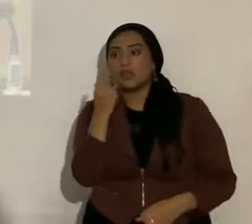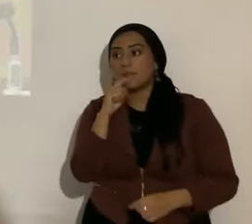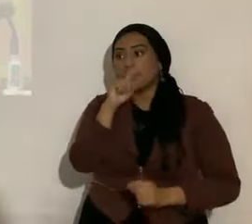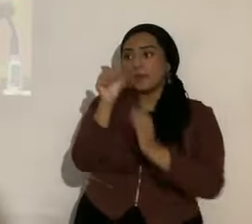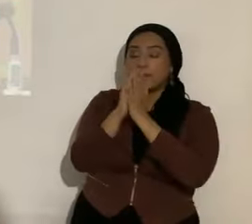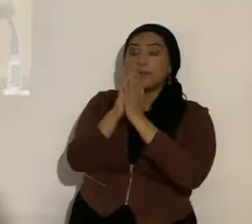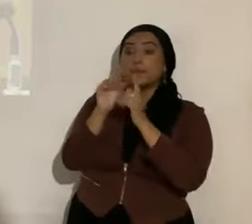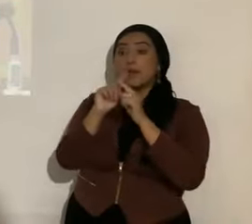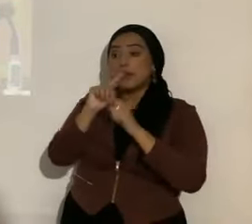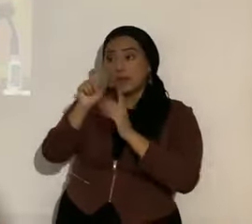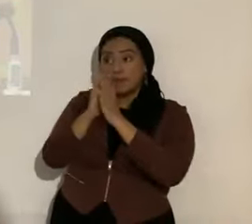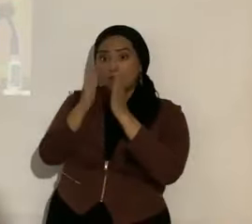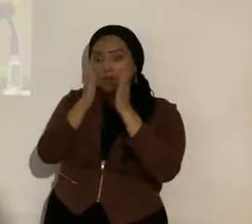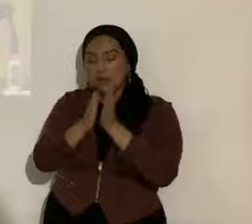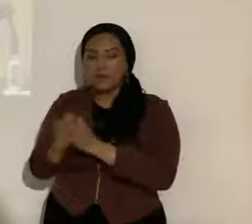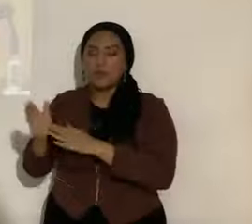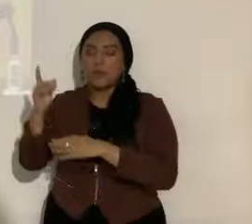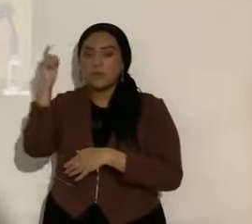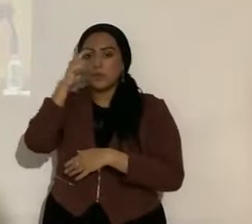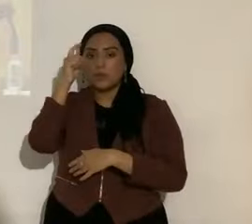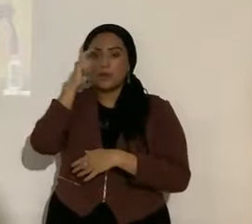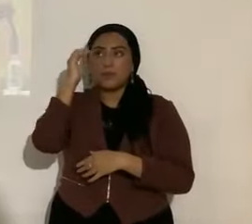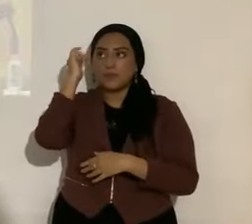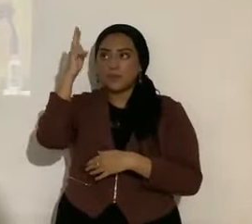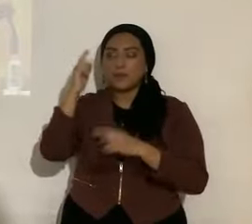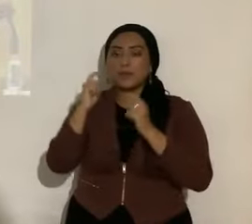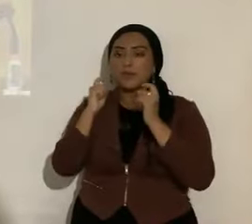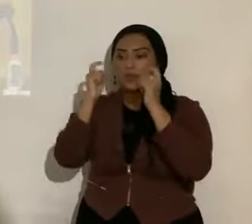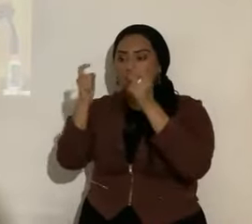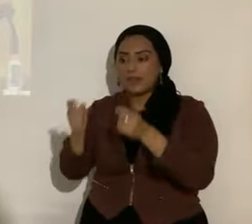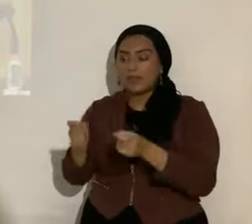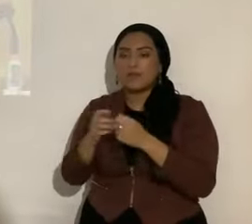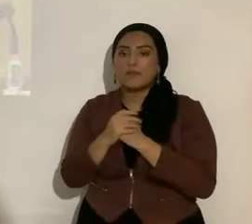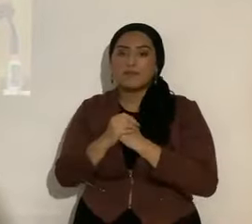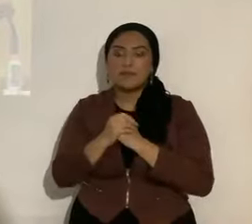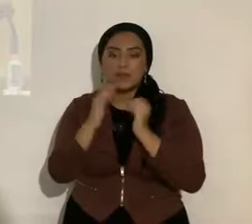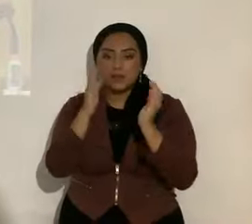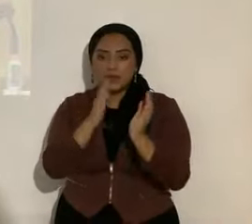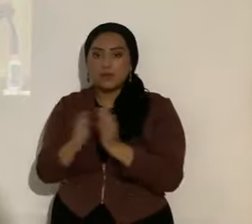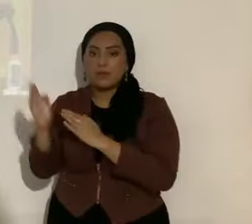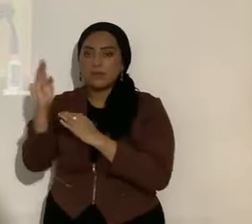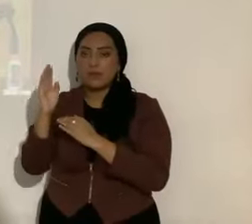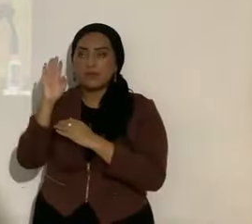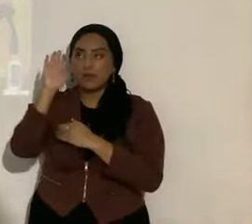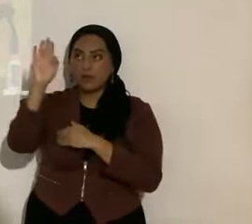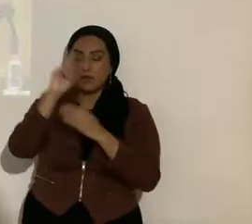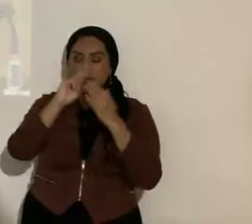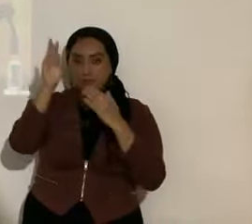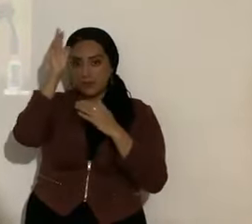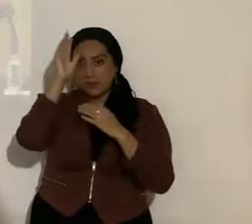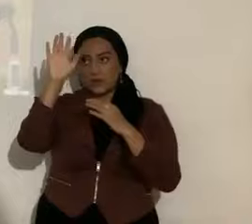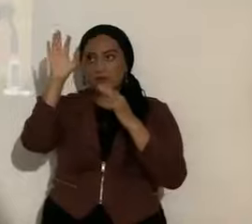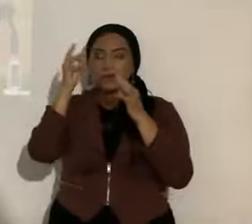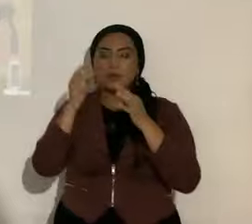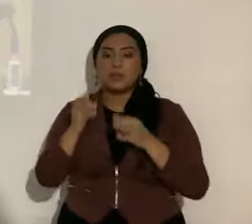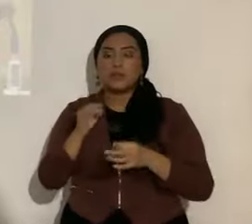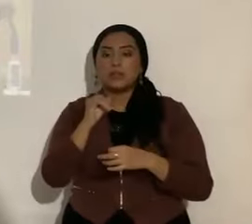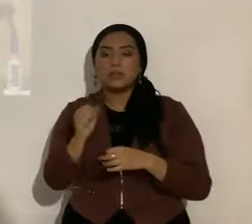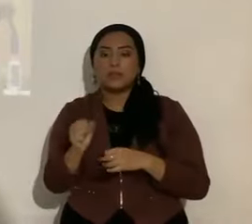sino de pedir según la sabiduría que ha dado Yahweh, según lo que el Eterno es su